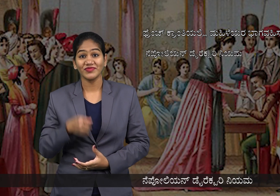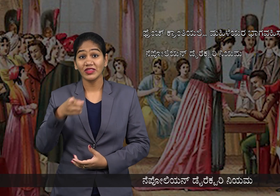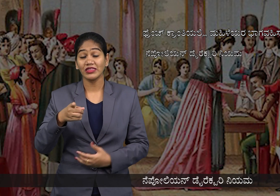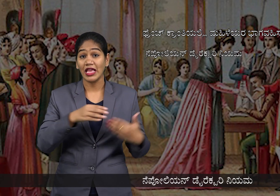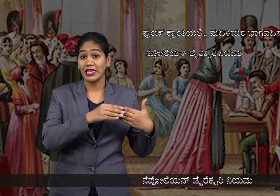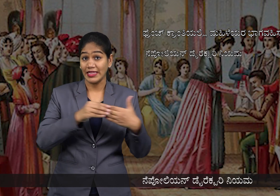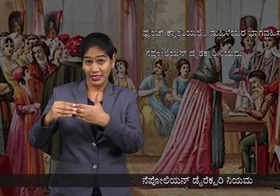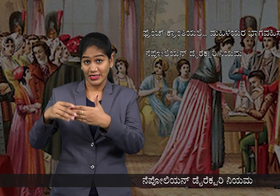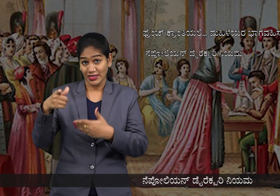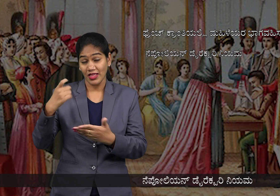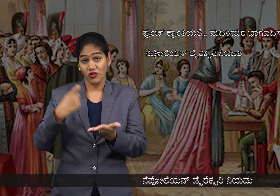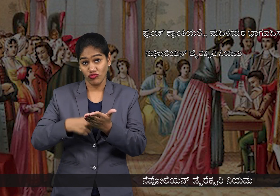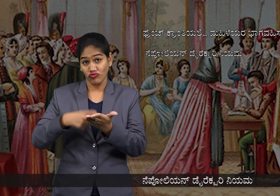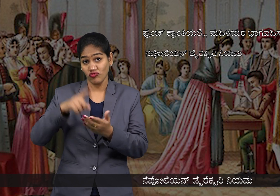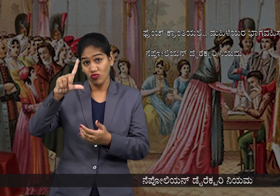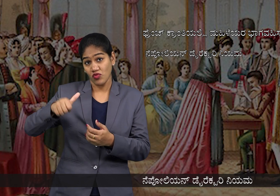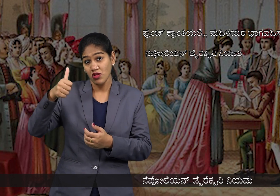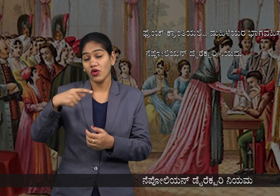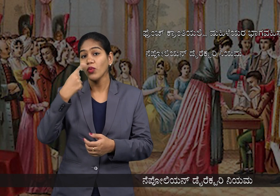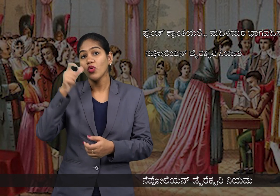ನೆಪೋಲಿಯನ್ ಡೈರೆಕ್ಟರಿ ನಿಯಮ